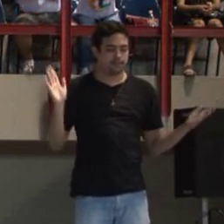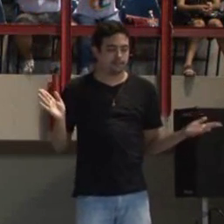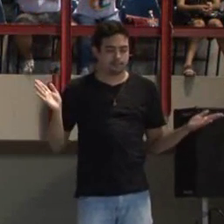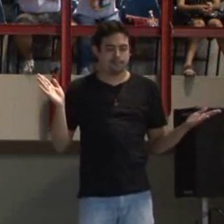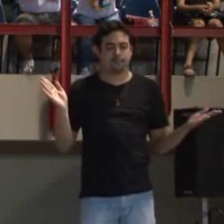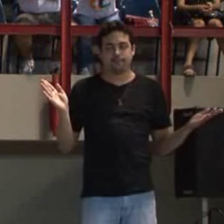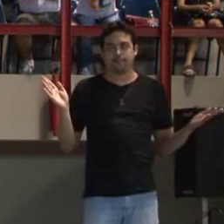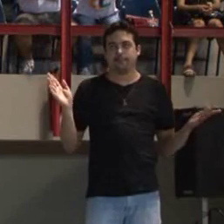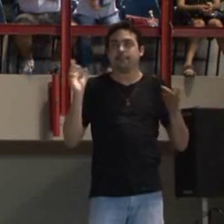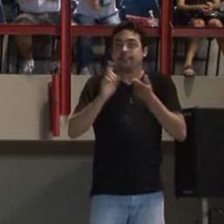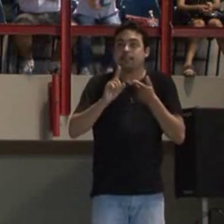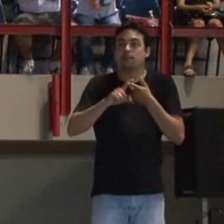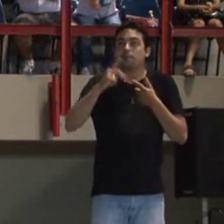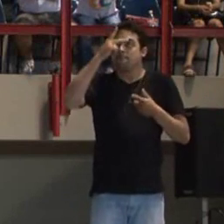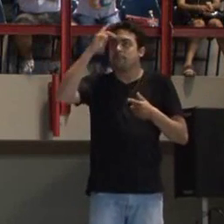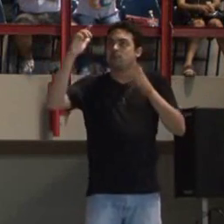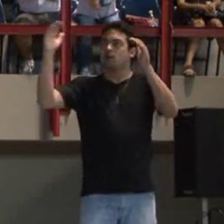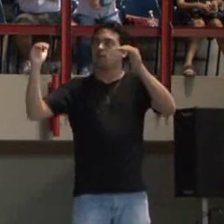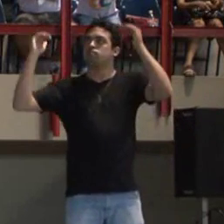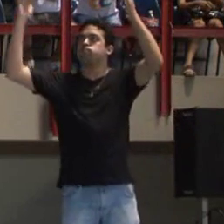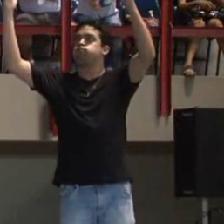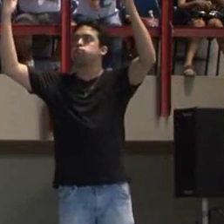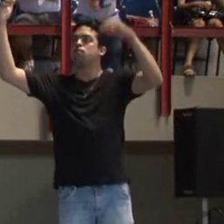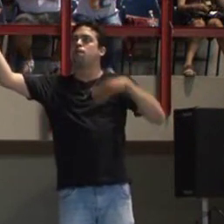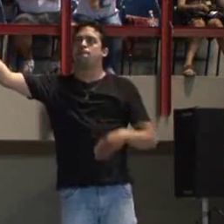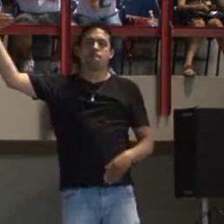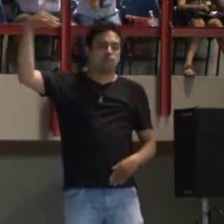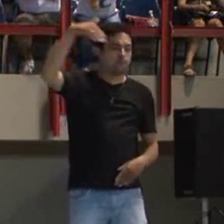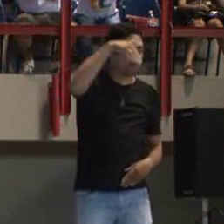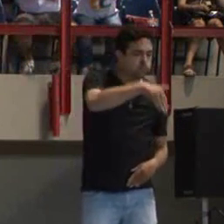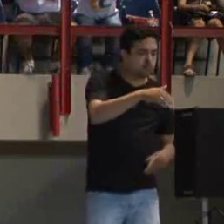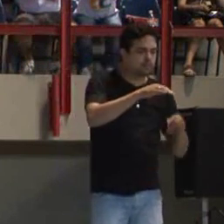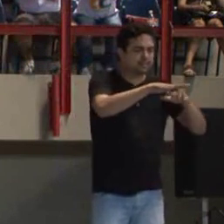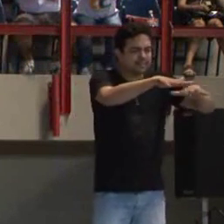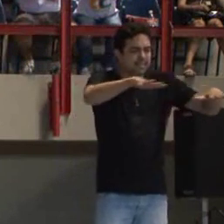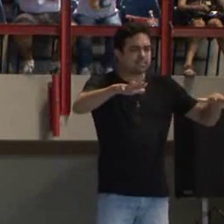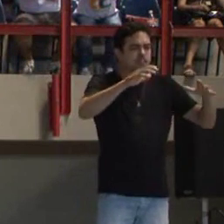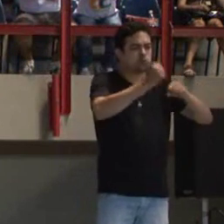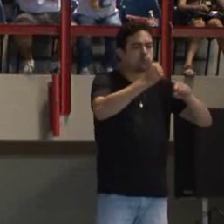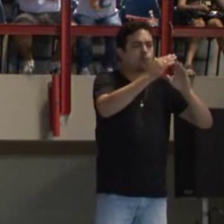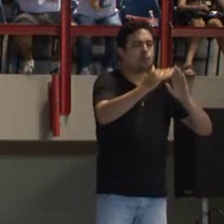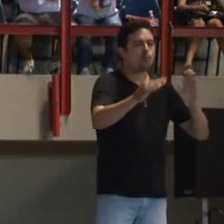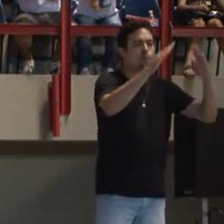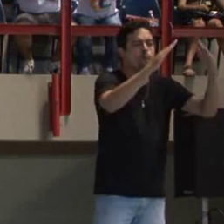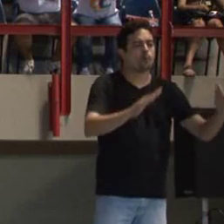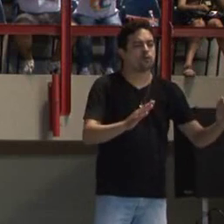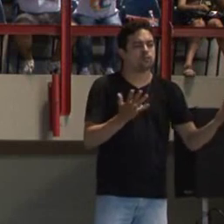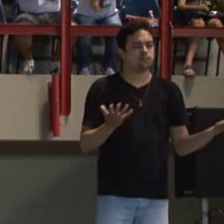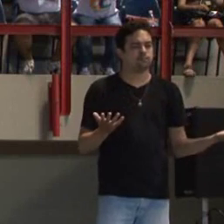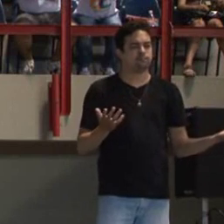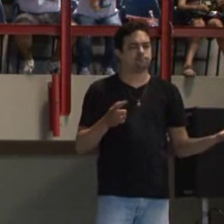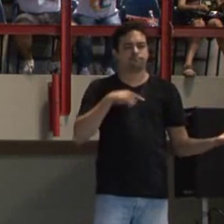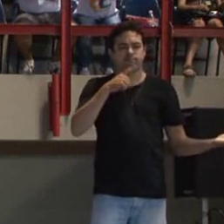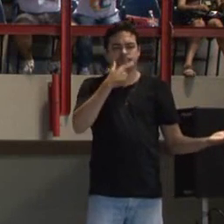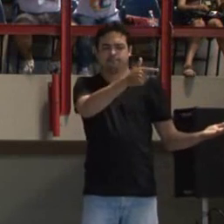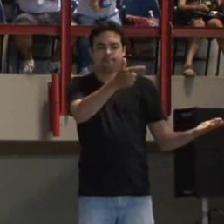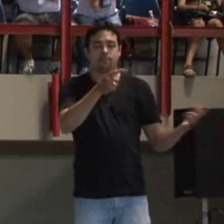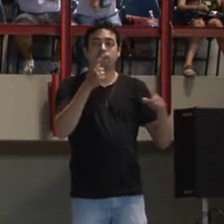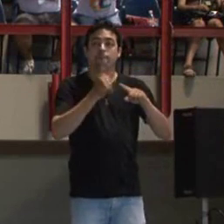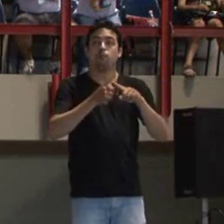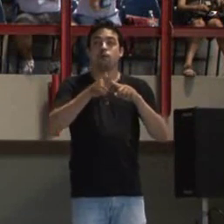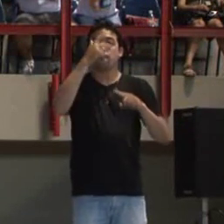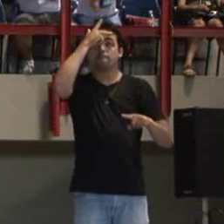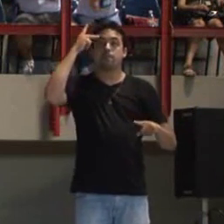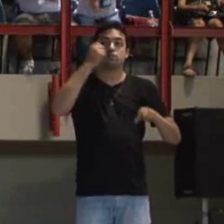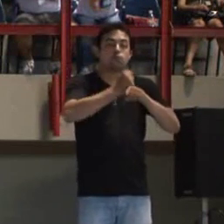tá? Se o cara é tão evoluído, para que ele vai para o meio do deserto fazer pirâmide? Não existe isso não, jovem. Por que o ser